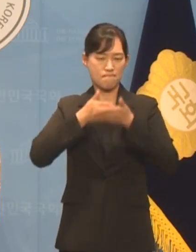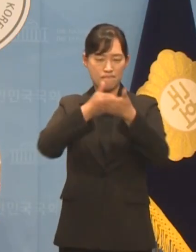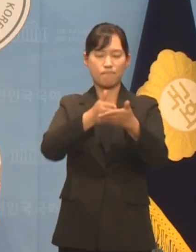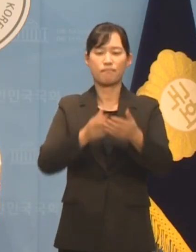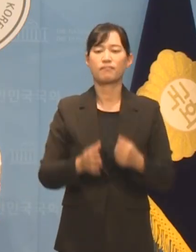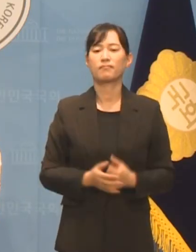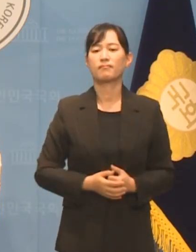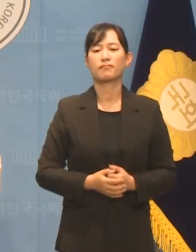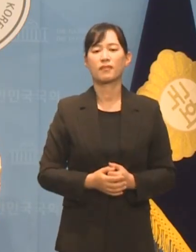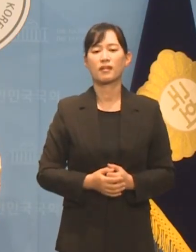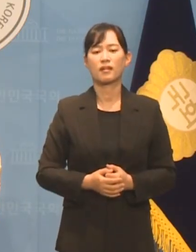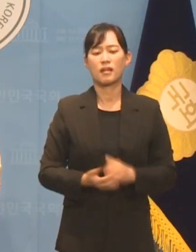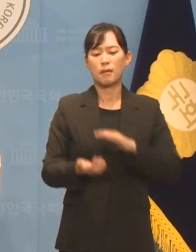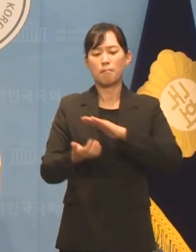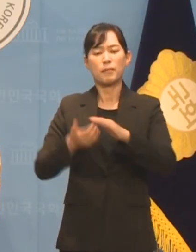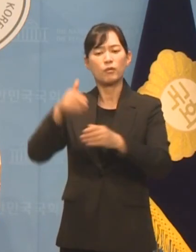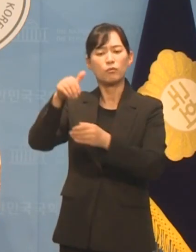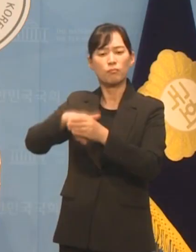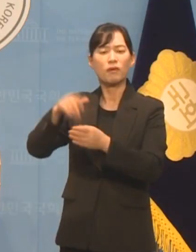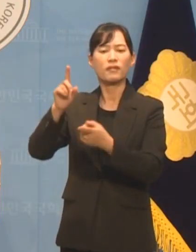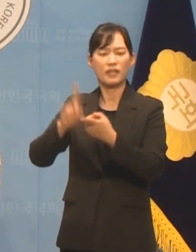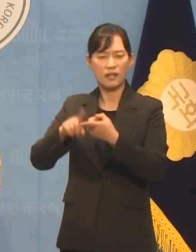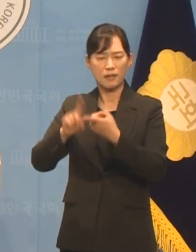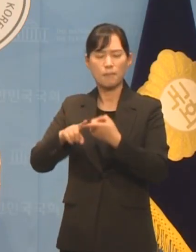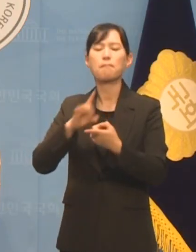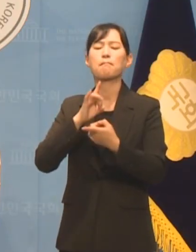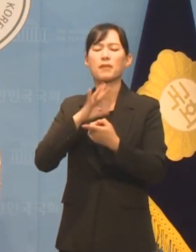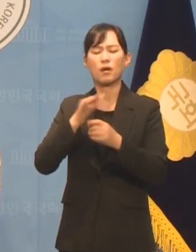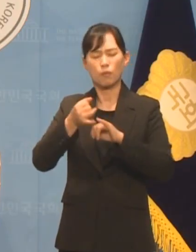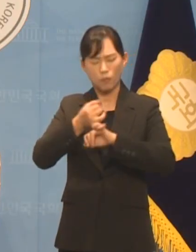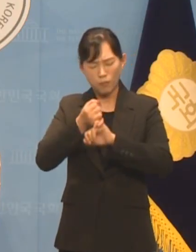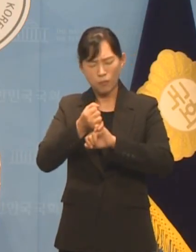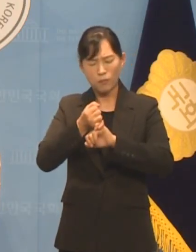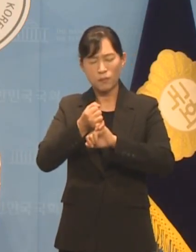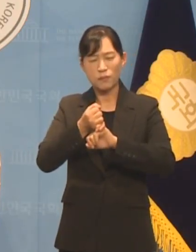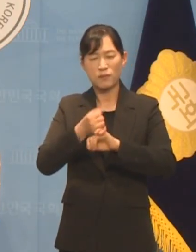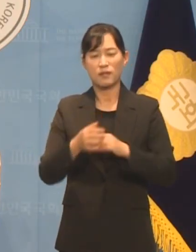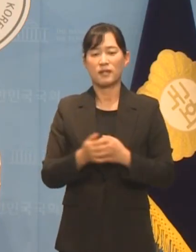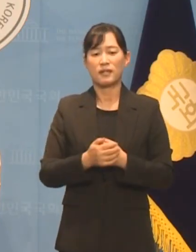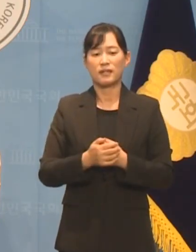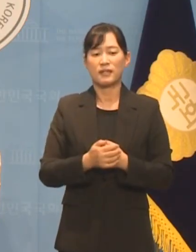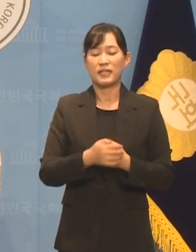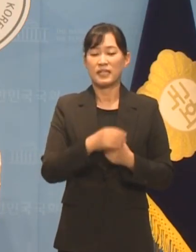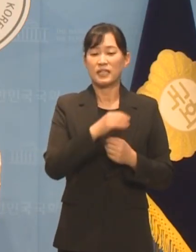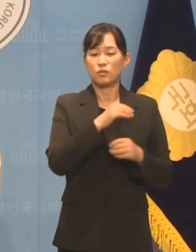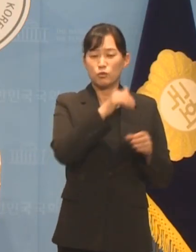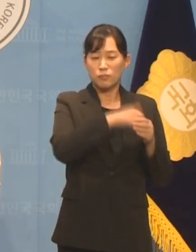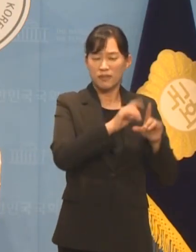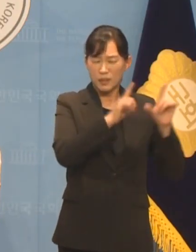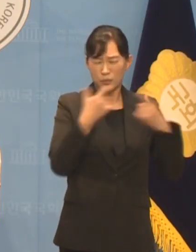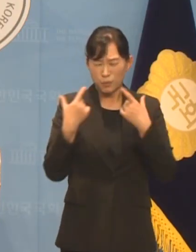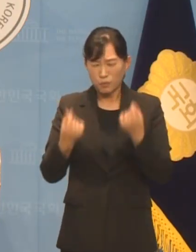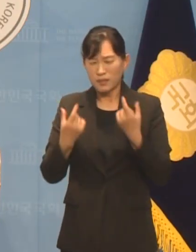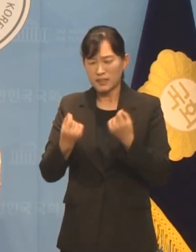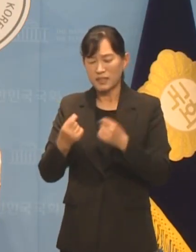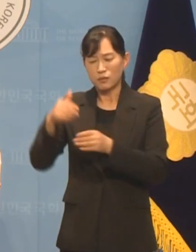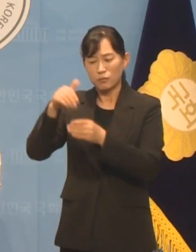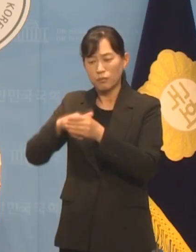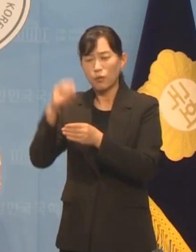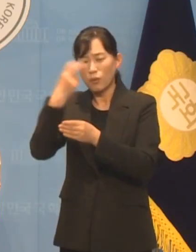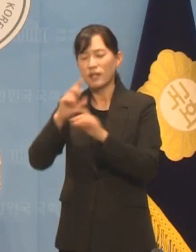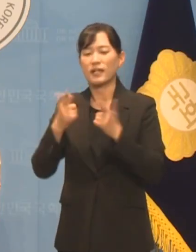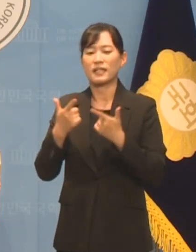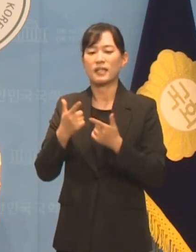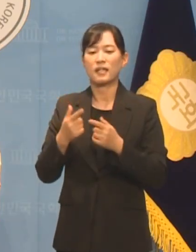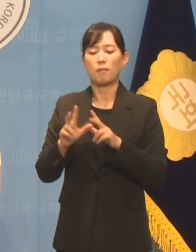요구합니다. 사전 투표에 관한 것만은 제발 당일 투표와 똑같이 투표 관리관이